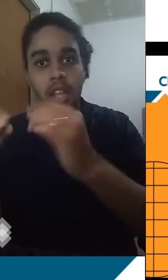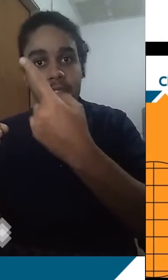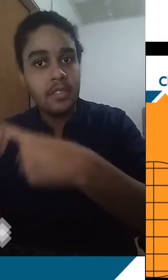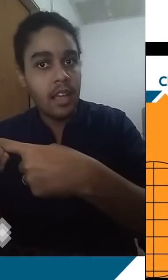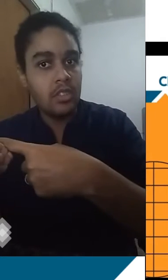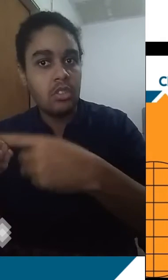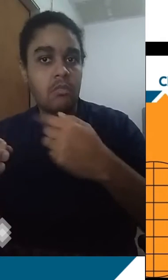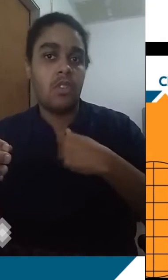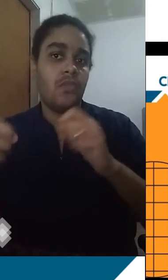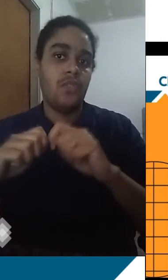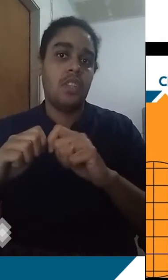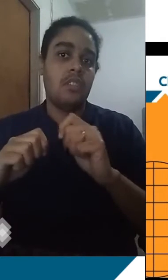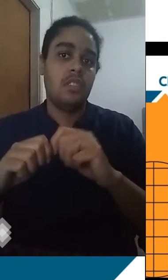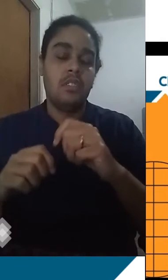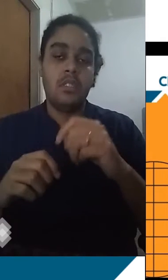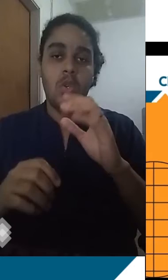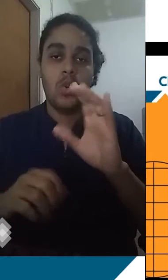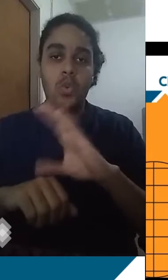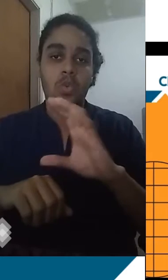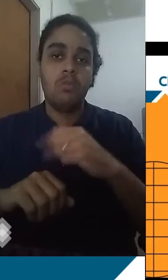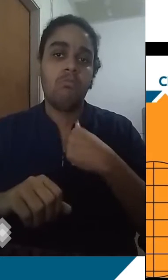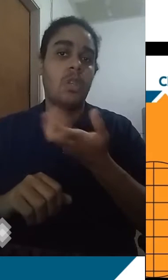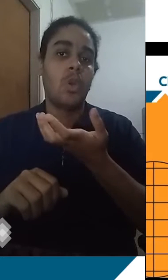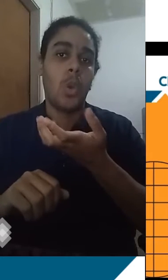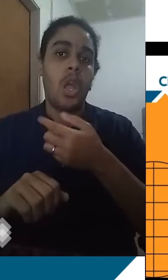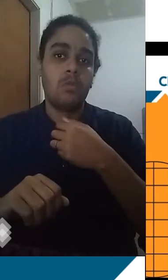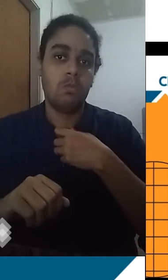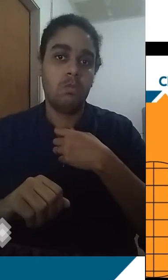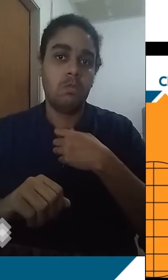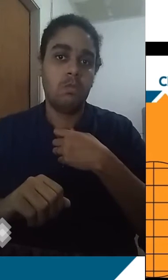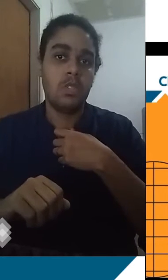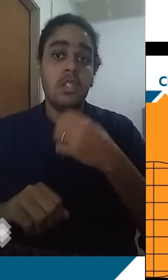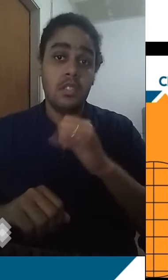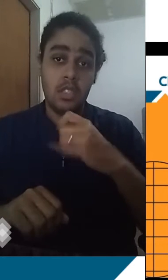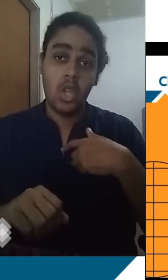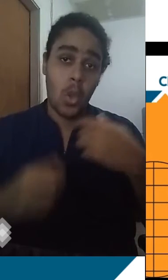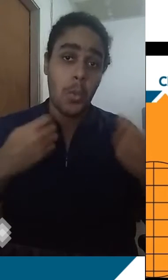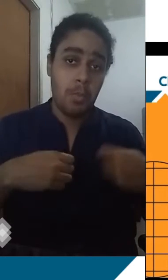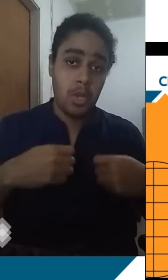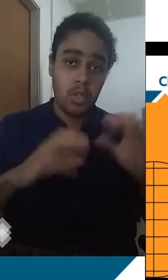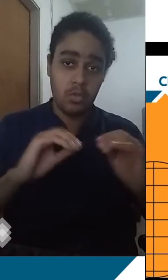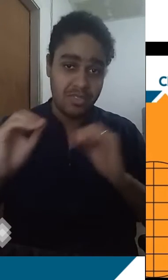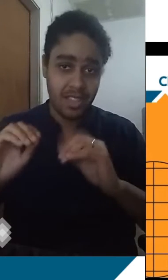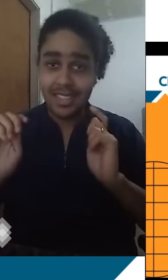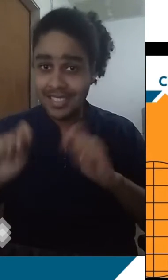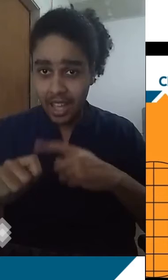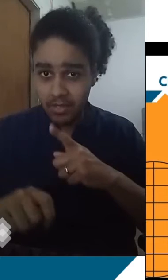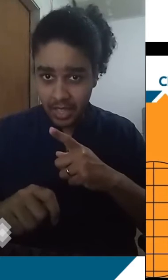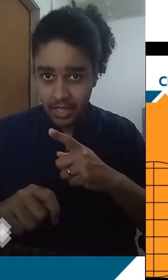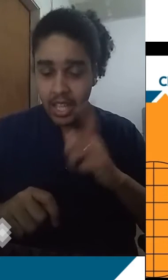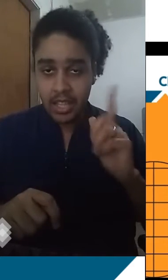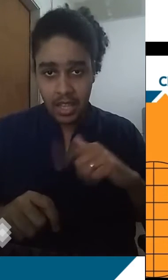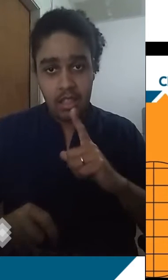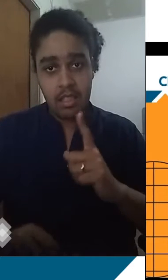poder cursar a graduação que eu pretendo na universidade que eu pretendo? Se você precisa se mudar, né,